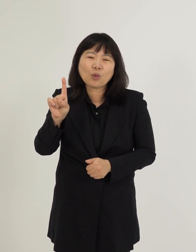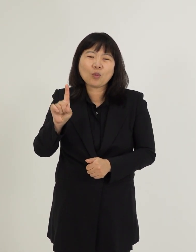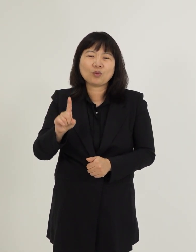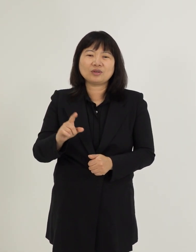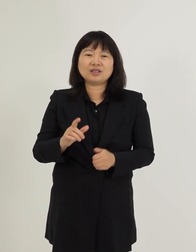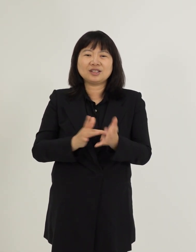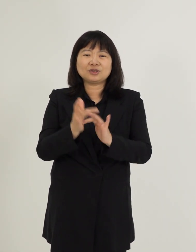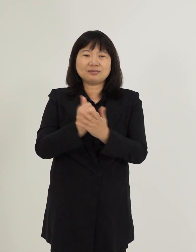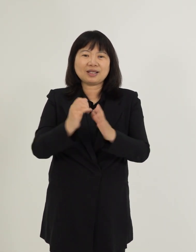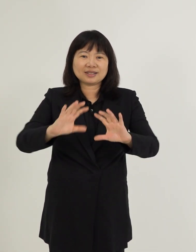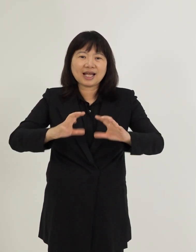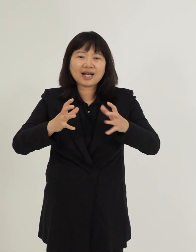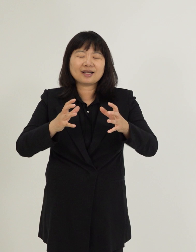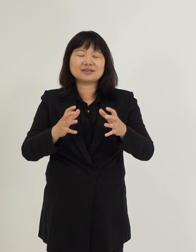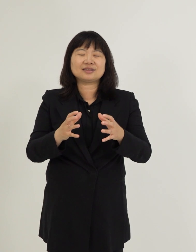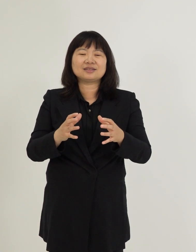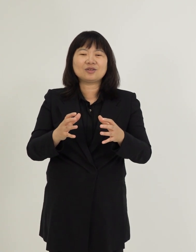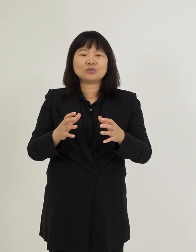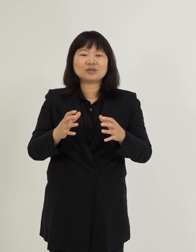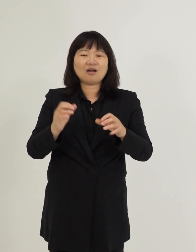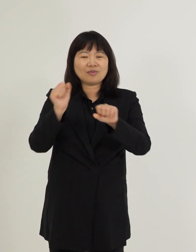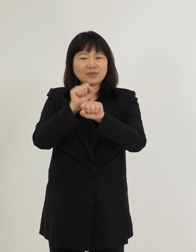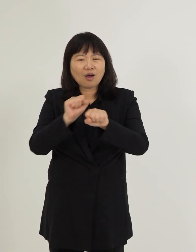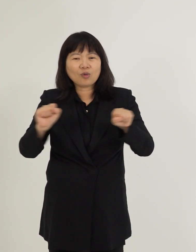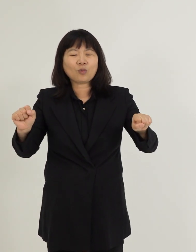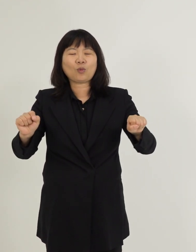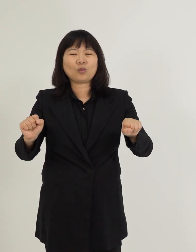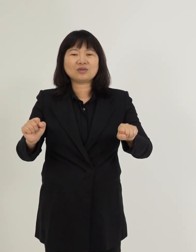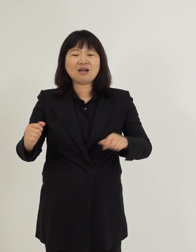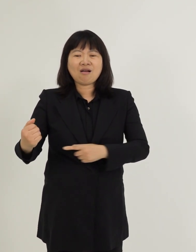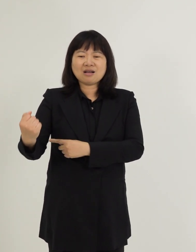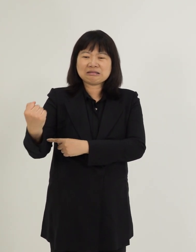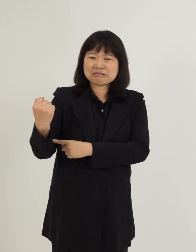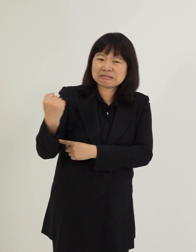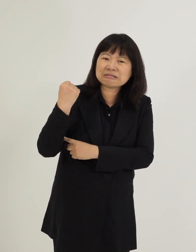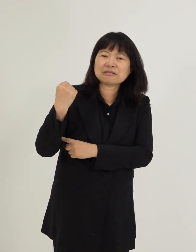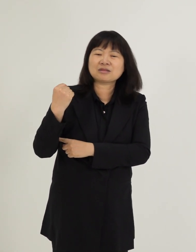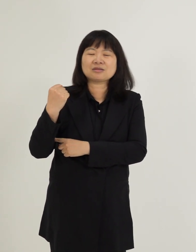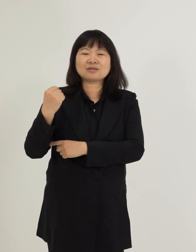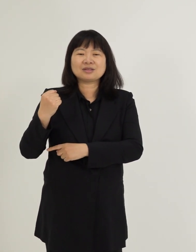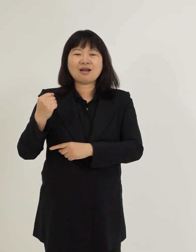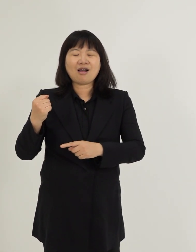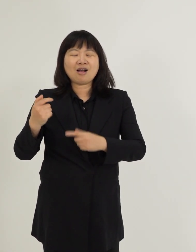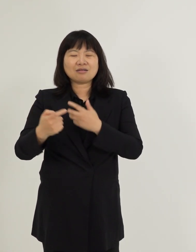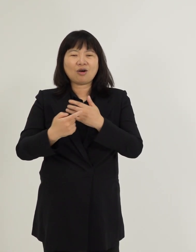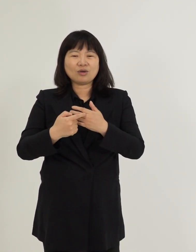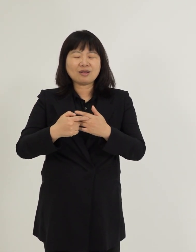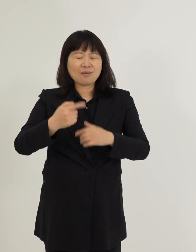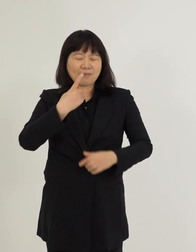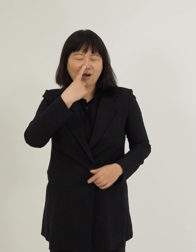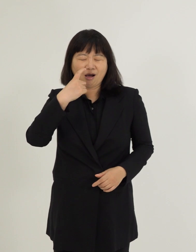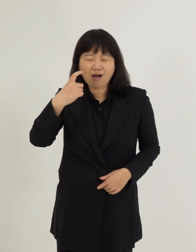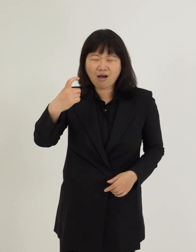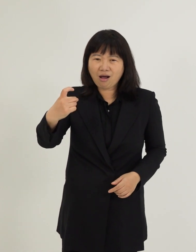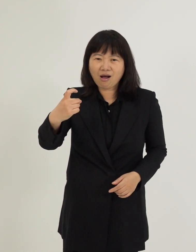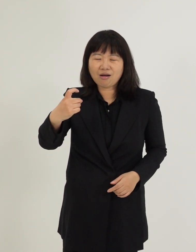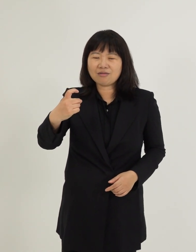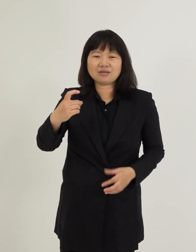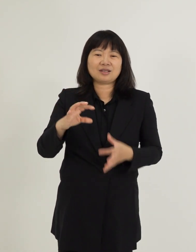세력으로 들어오지 않는다. 누구도 주목하지 않고 초라해 보이지만,